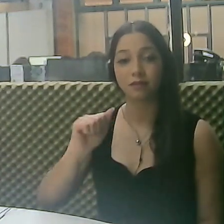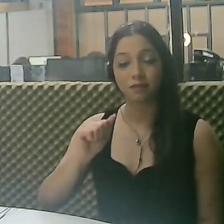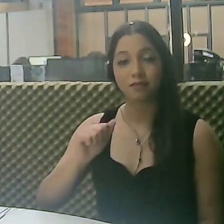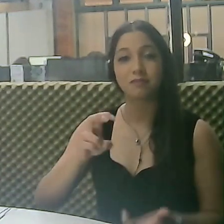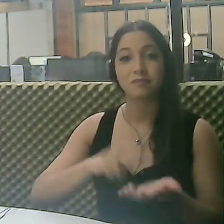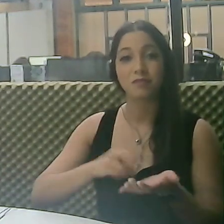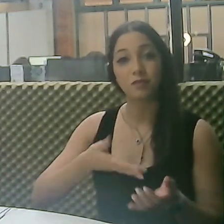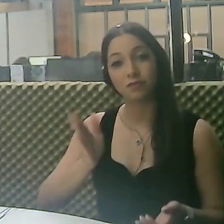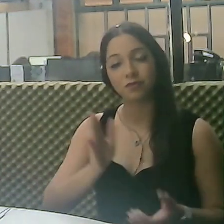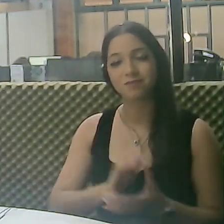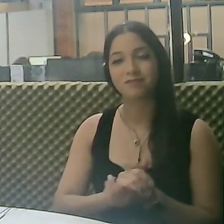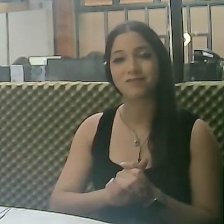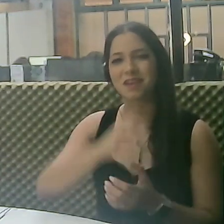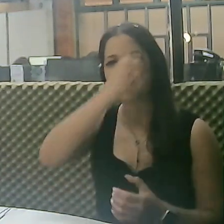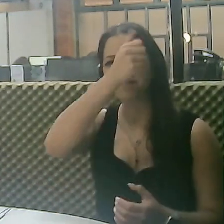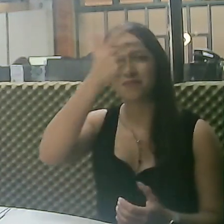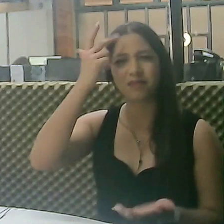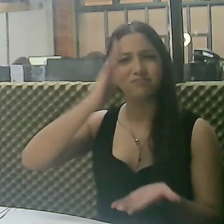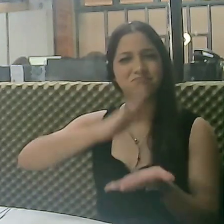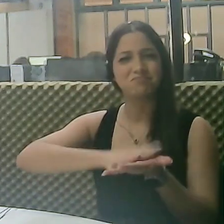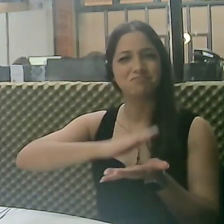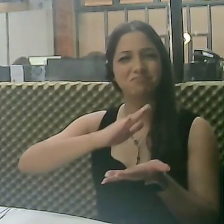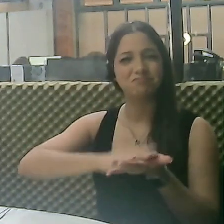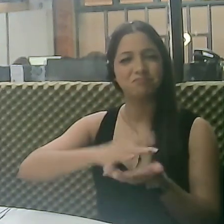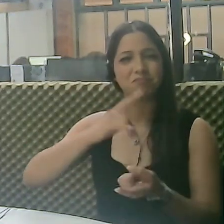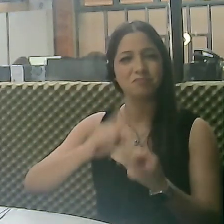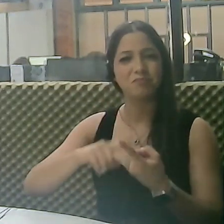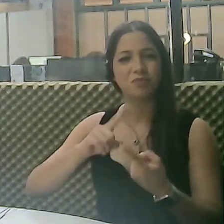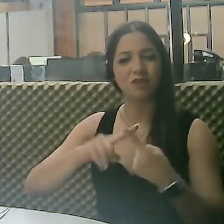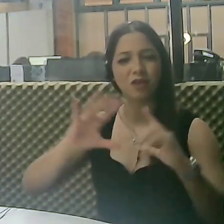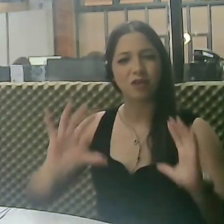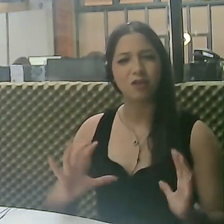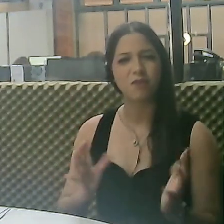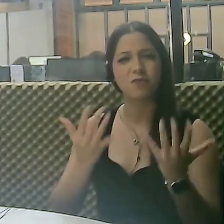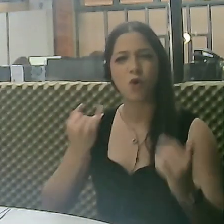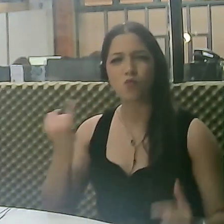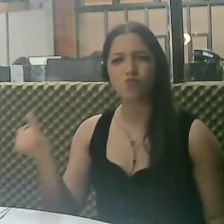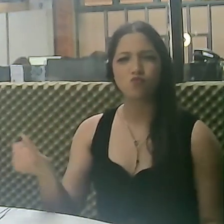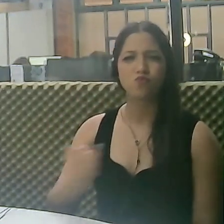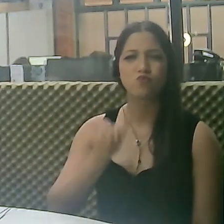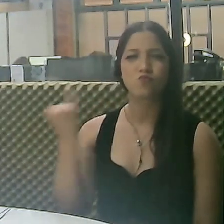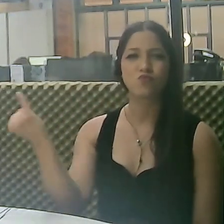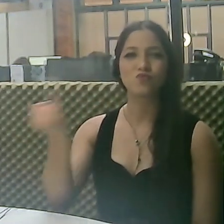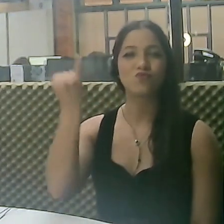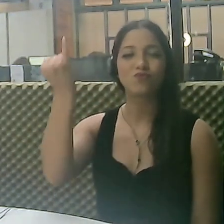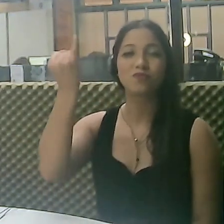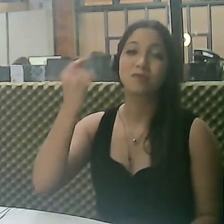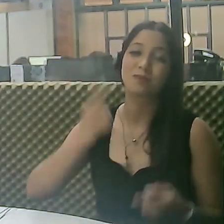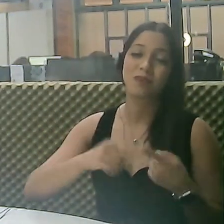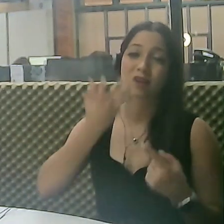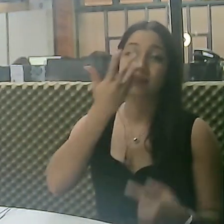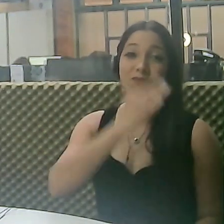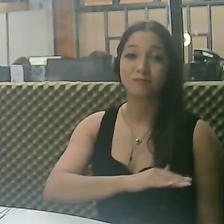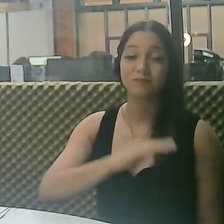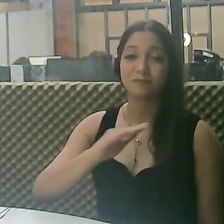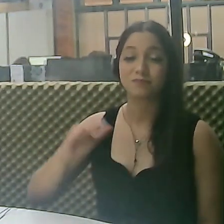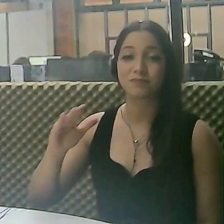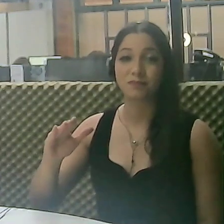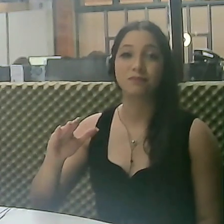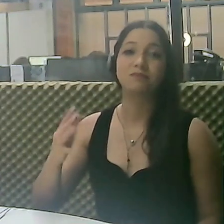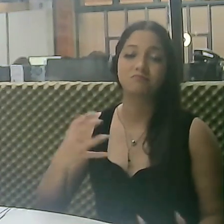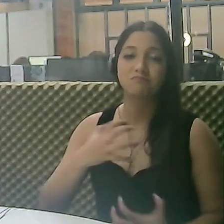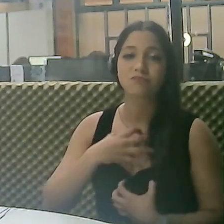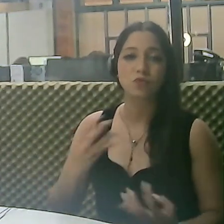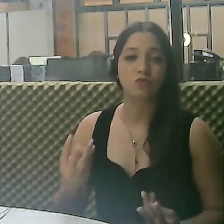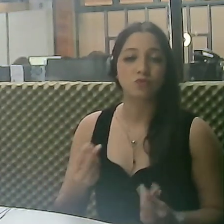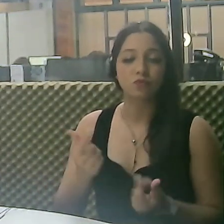amanhã por lá. A prefeitura está de parabéns. Promover, né, que é tão importante. Hoje em dia as crianças têm muito sentido